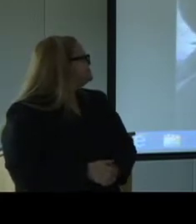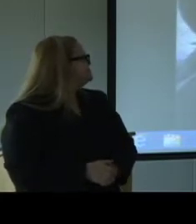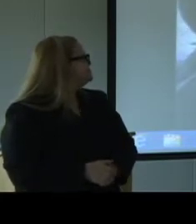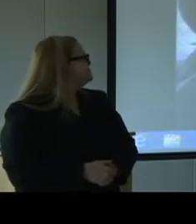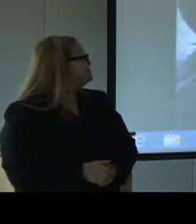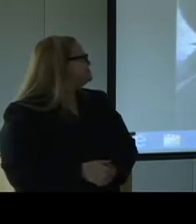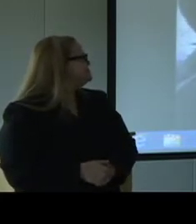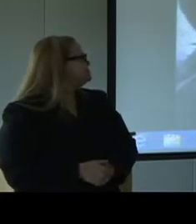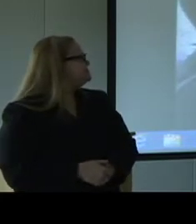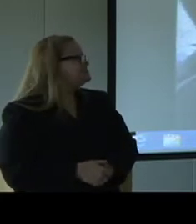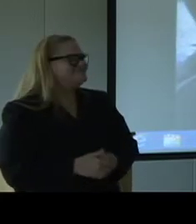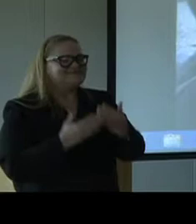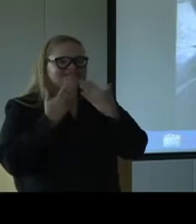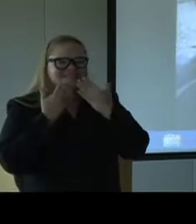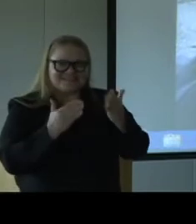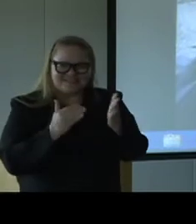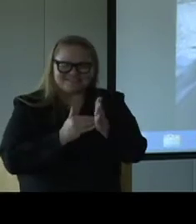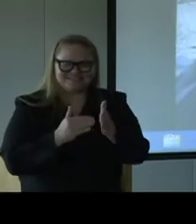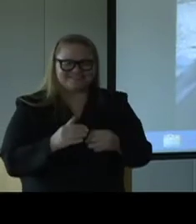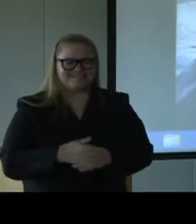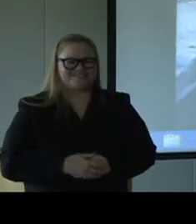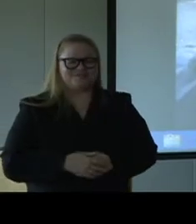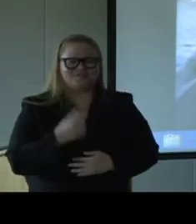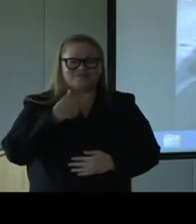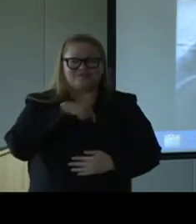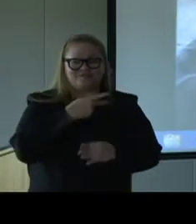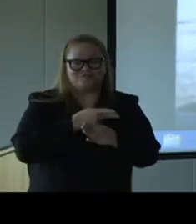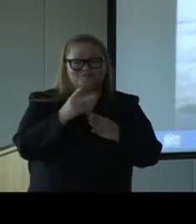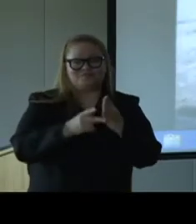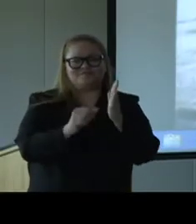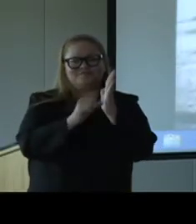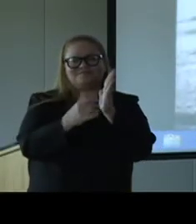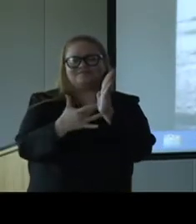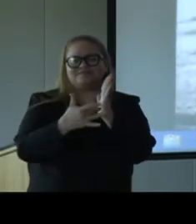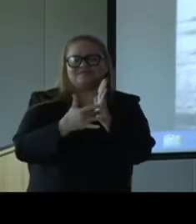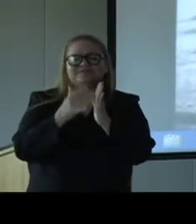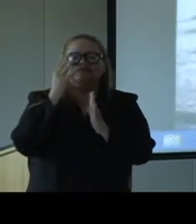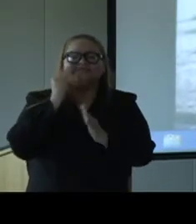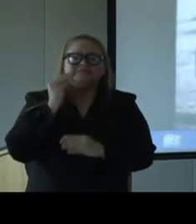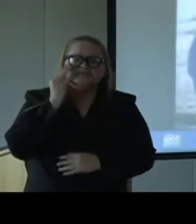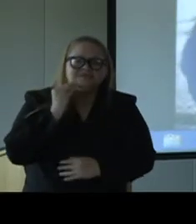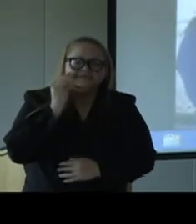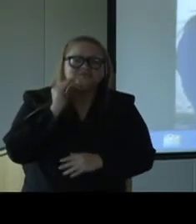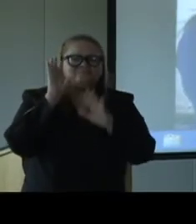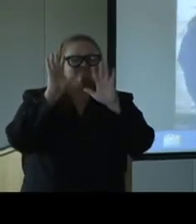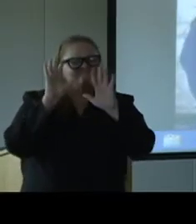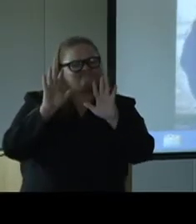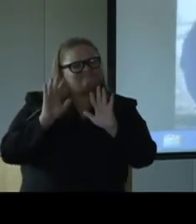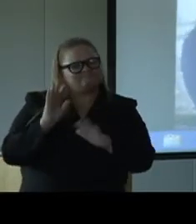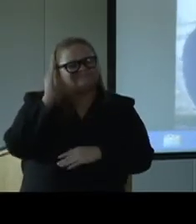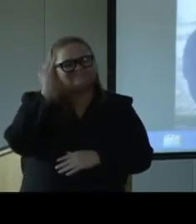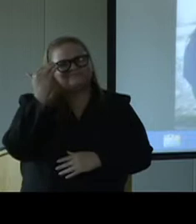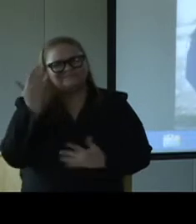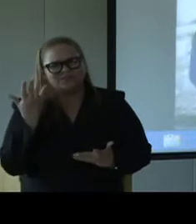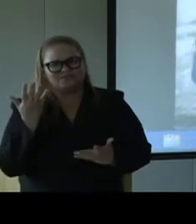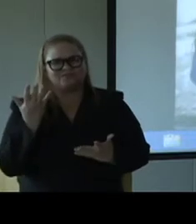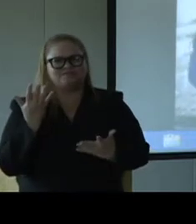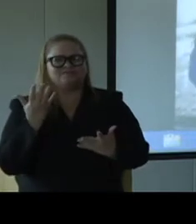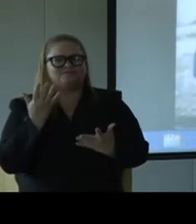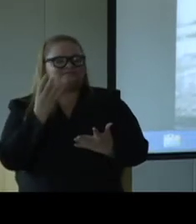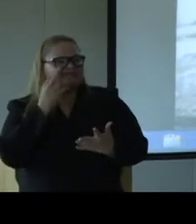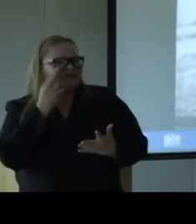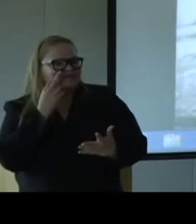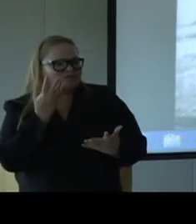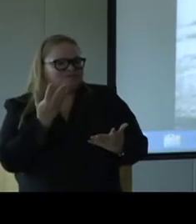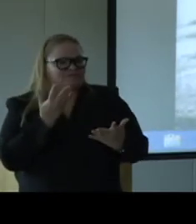De nada. Para nosotros el programa de asistencia tecnológica ha sido una experiencia sumamente gratificante ver el resultado